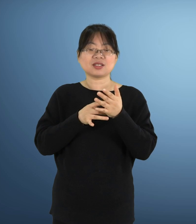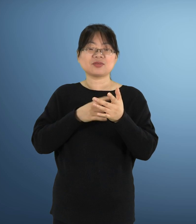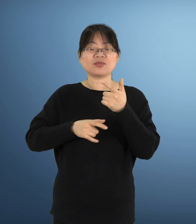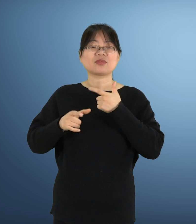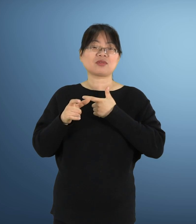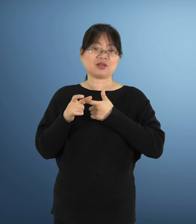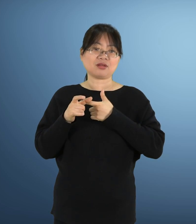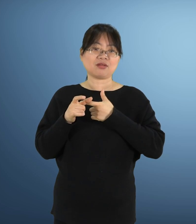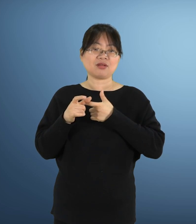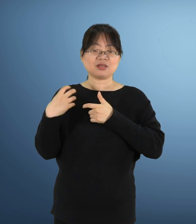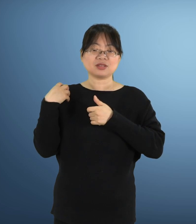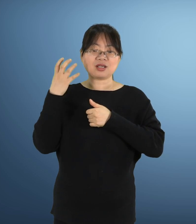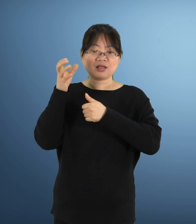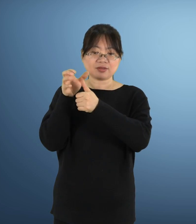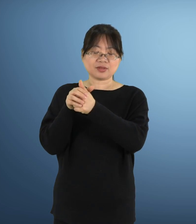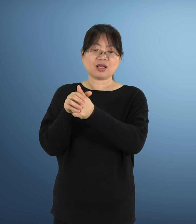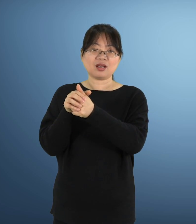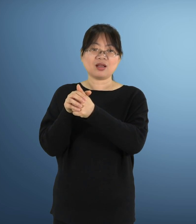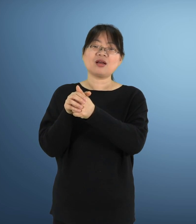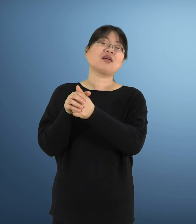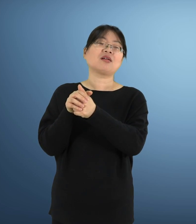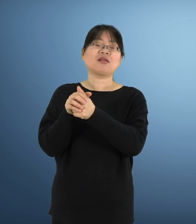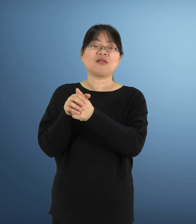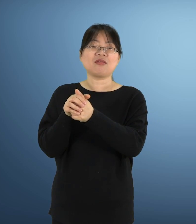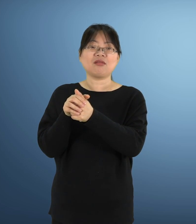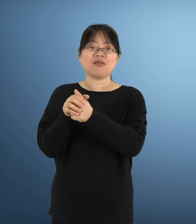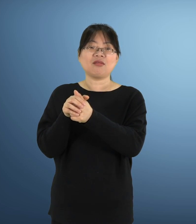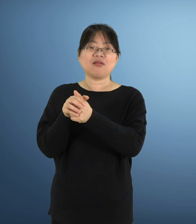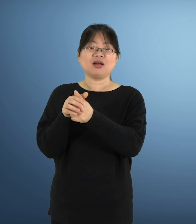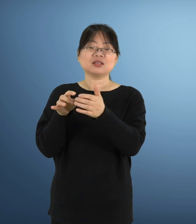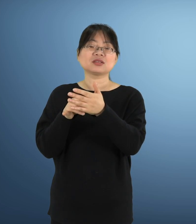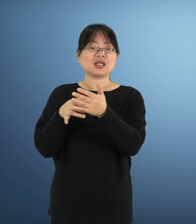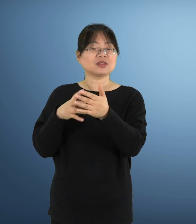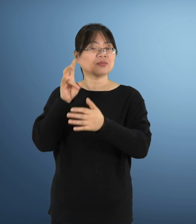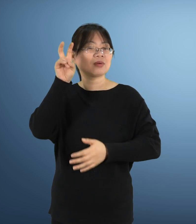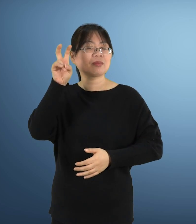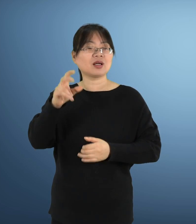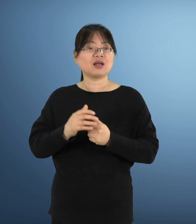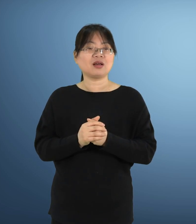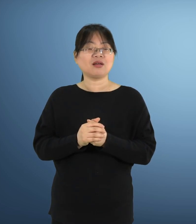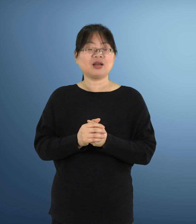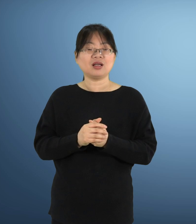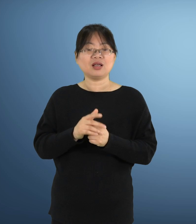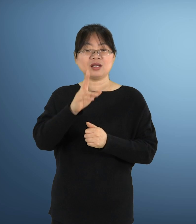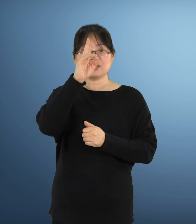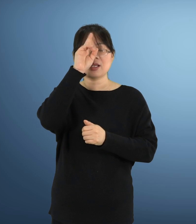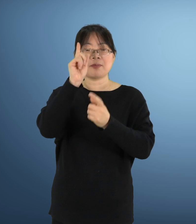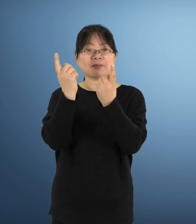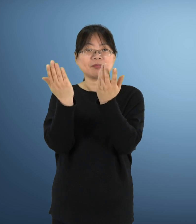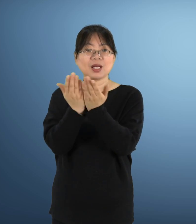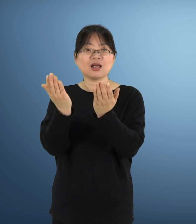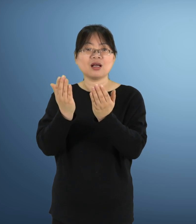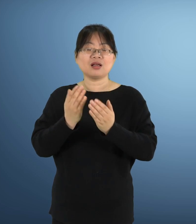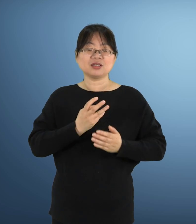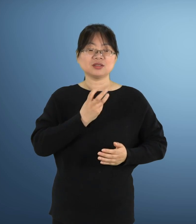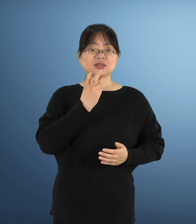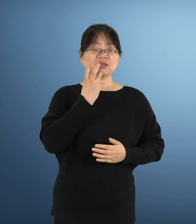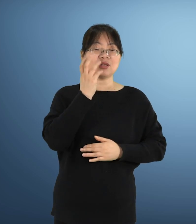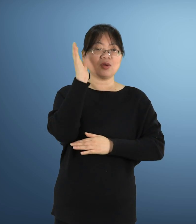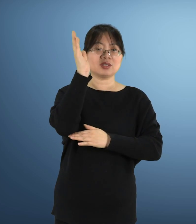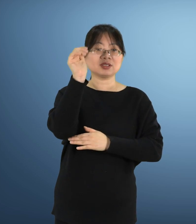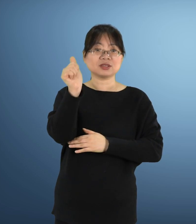더 책임 있게 부과하는 그런 세금 정도겠죠. 때마침